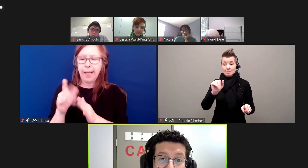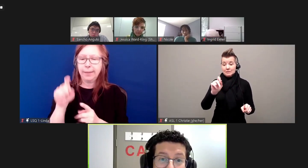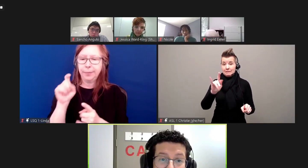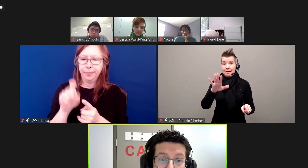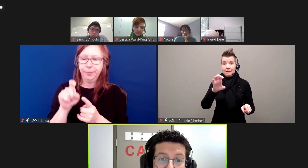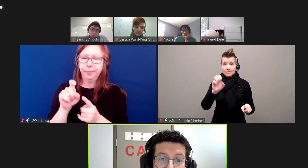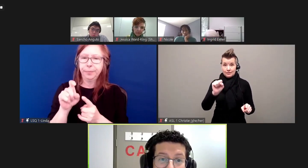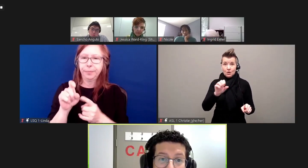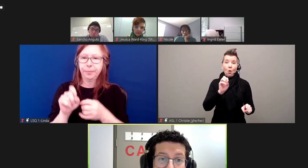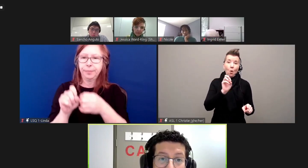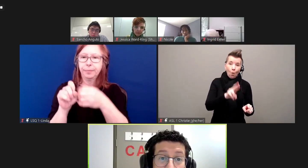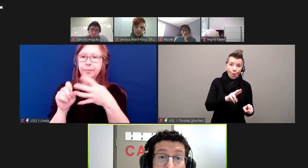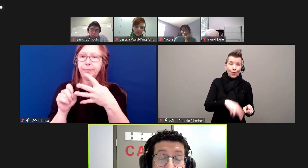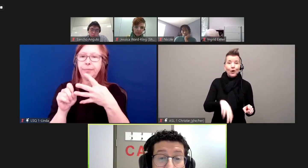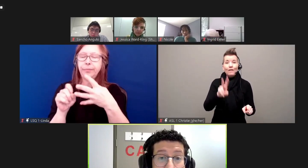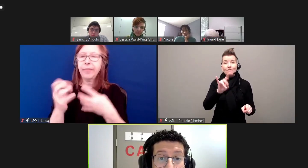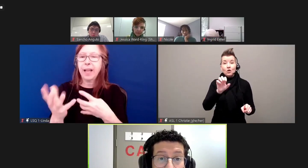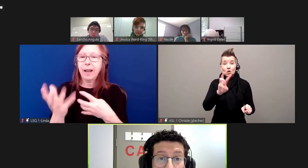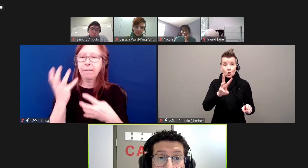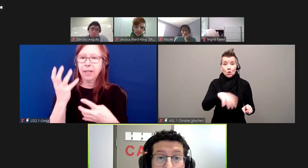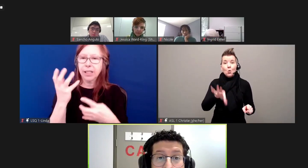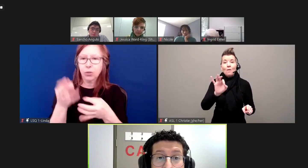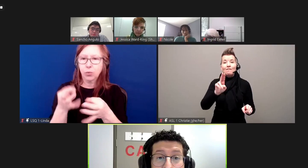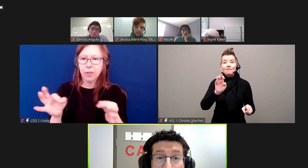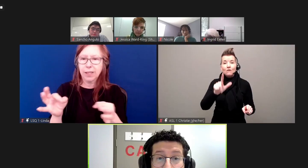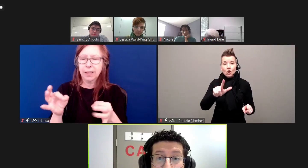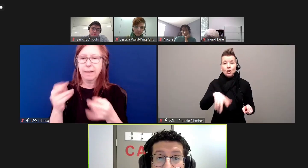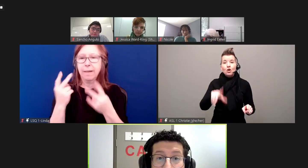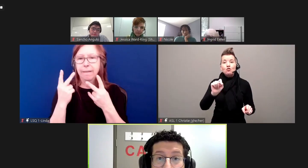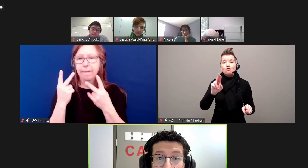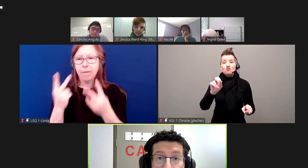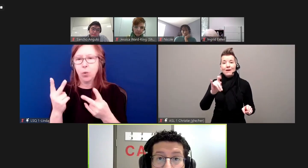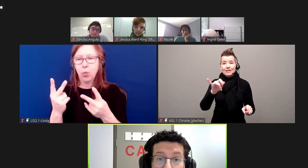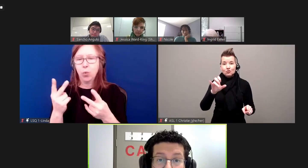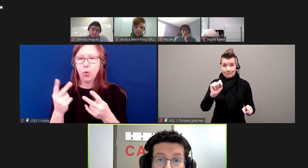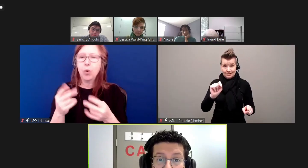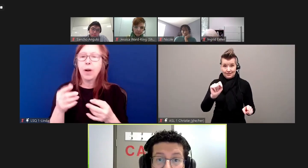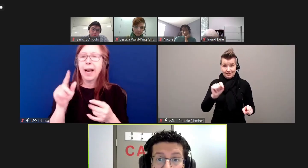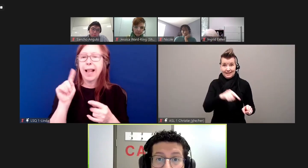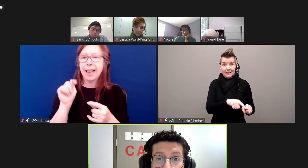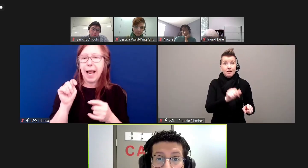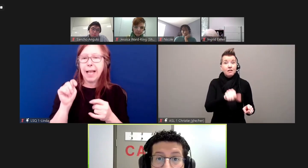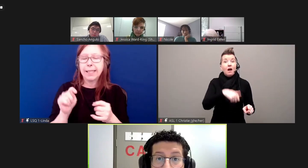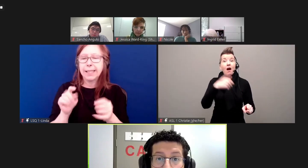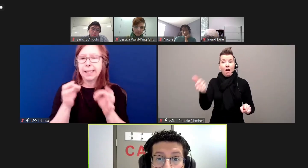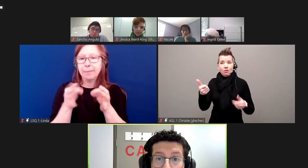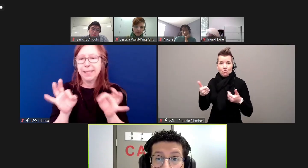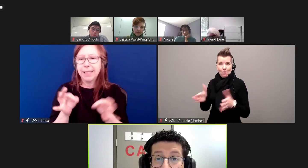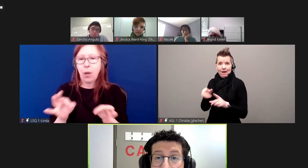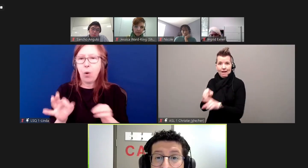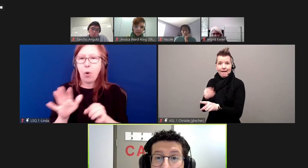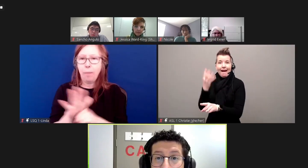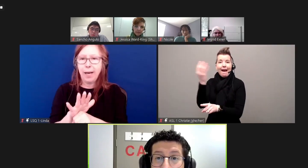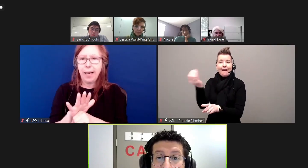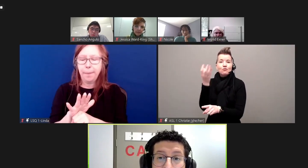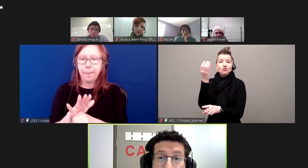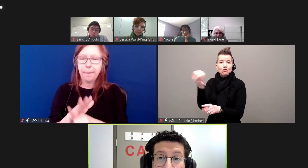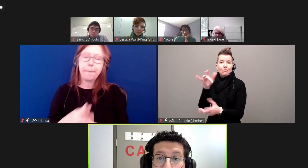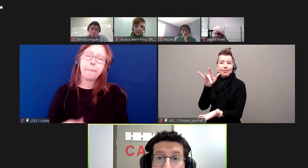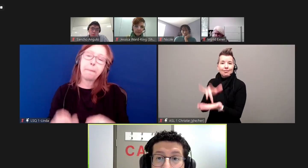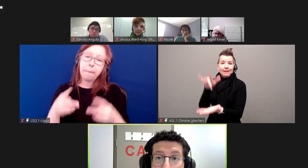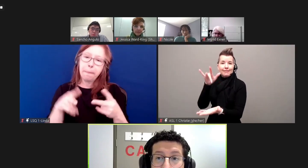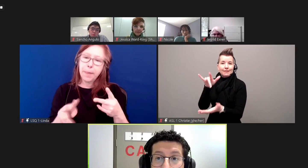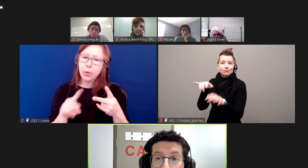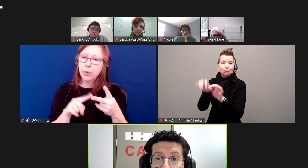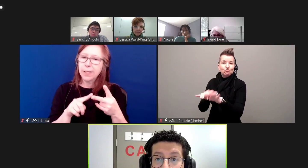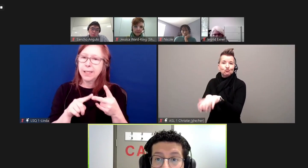sur Afficher les sous-titres, View ou Afficher la transcription complète. La deuxième méthode consiste à utiliser un